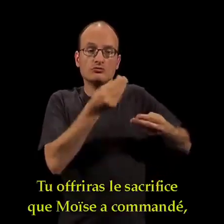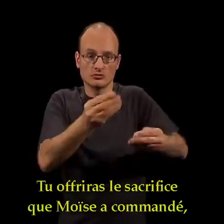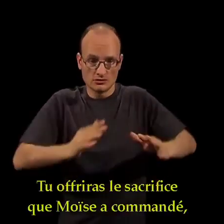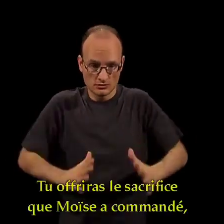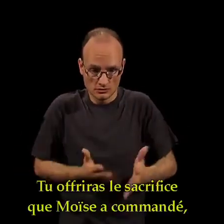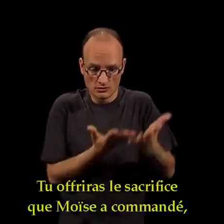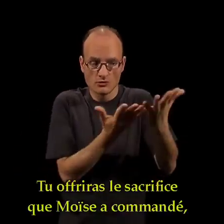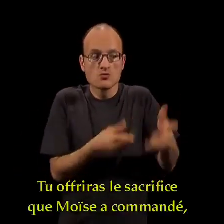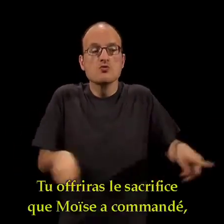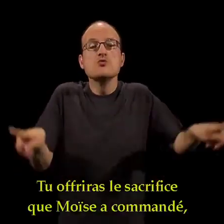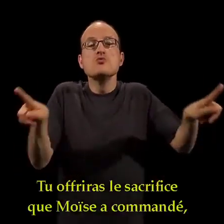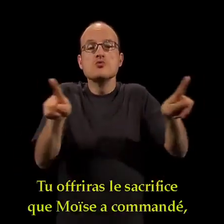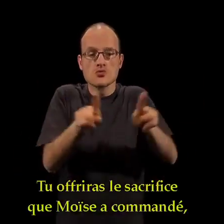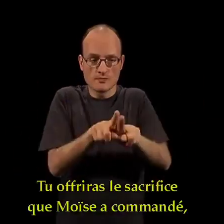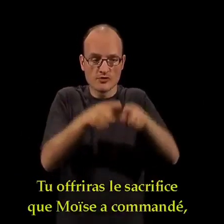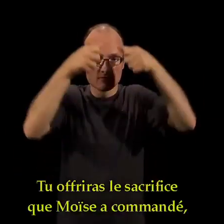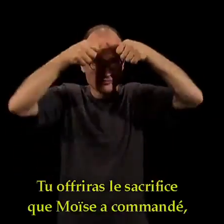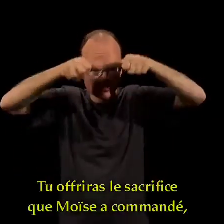Tu offriras le sacrifice que Moïse a commandé.